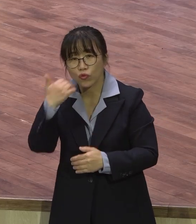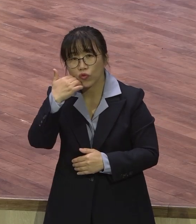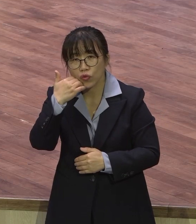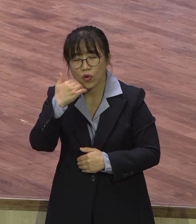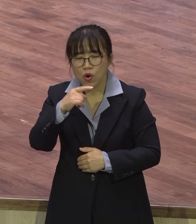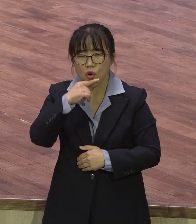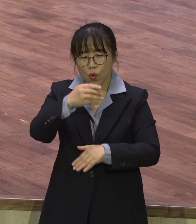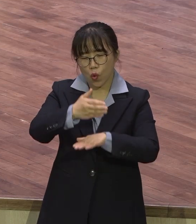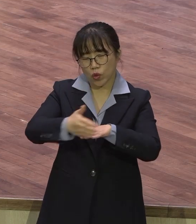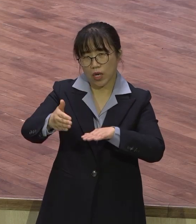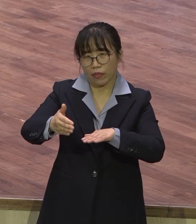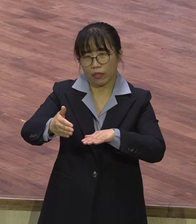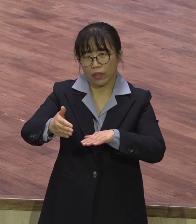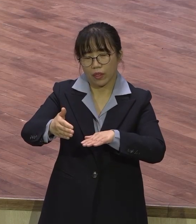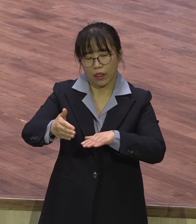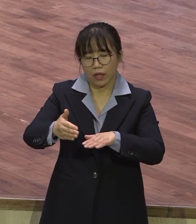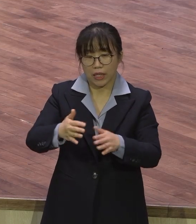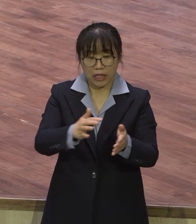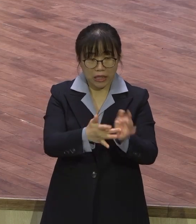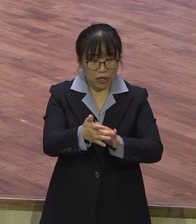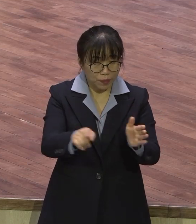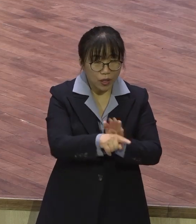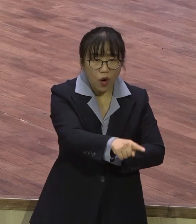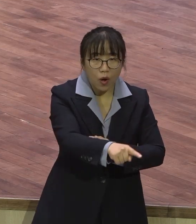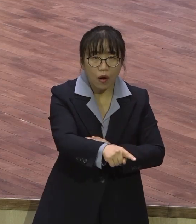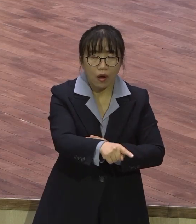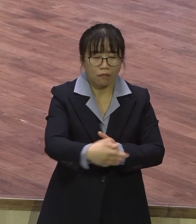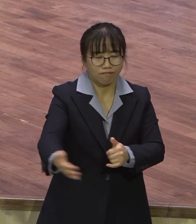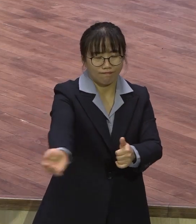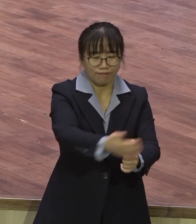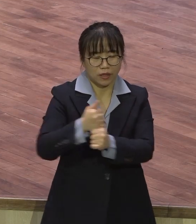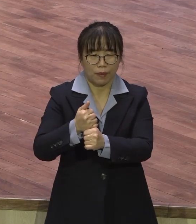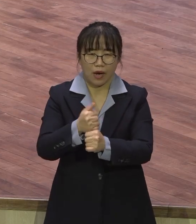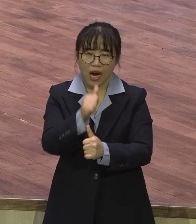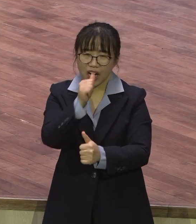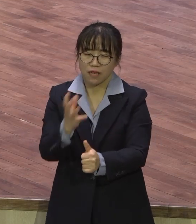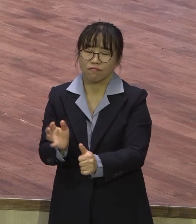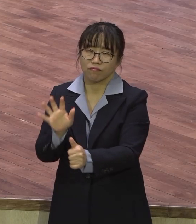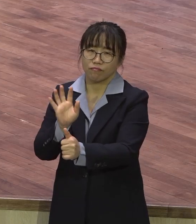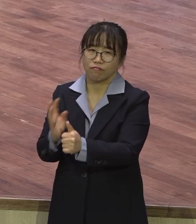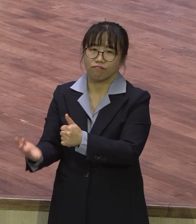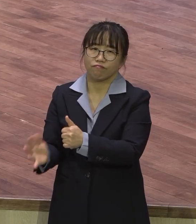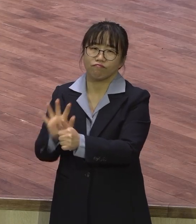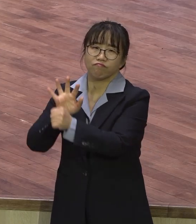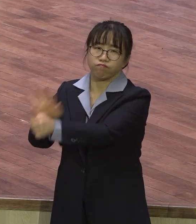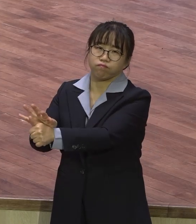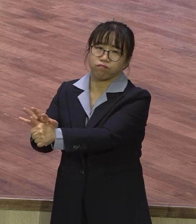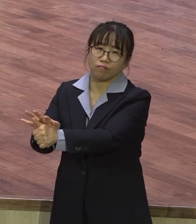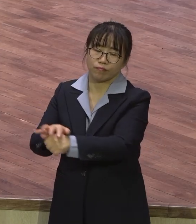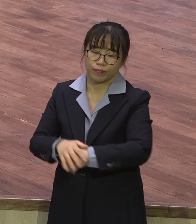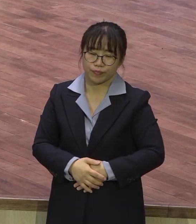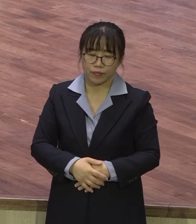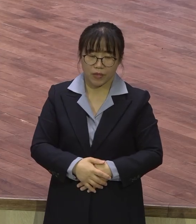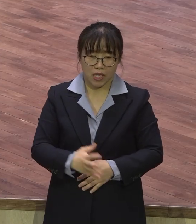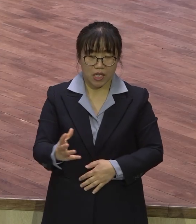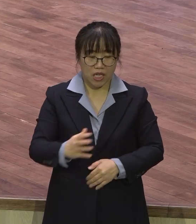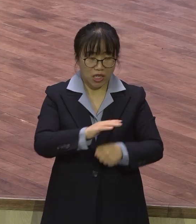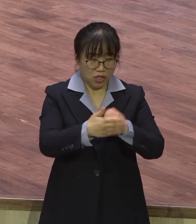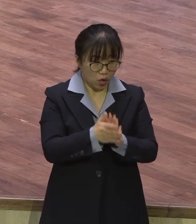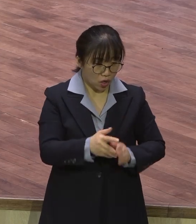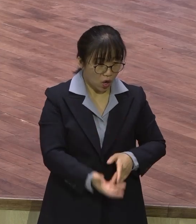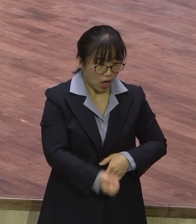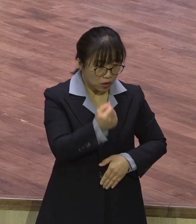예수 믿는다 바로 잡아 죽이든지 가두든지 하나님 말씀이라는 성경 가졌다 성경 가졌다 그